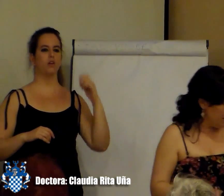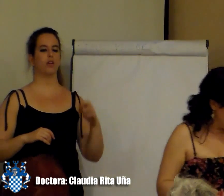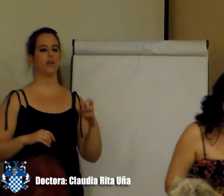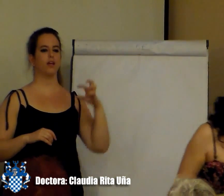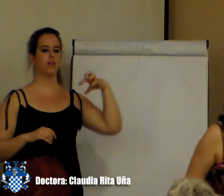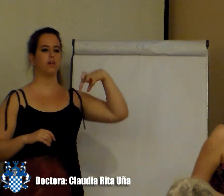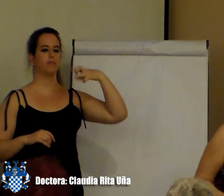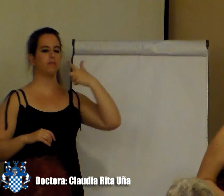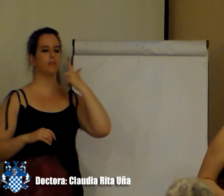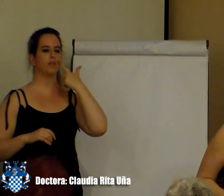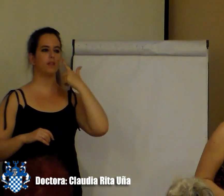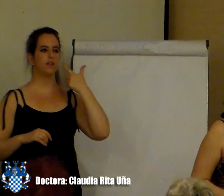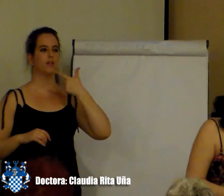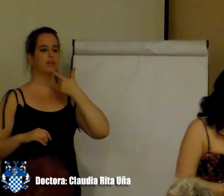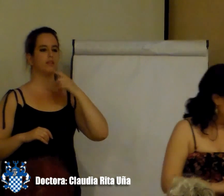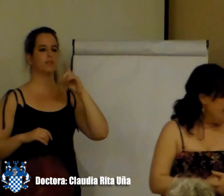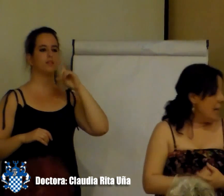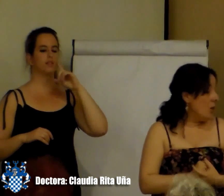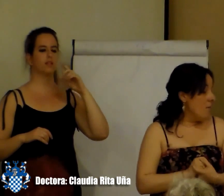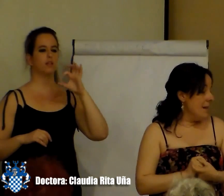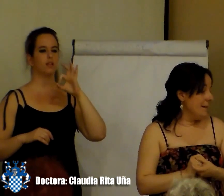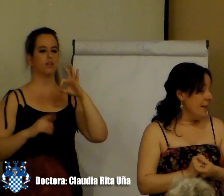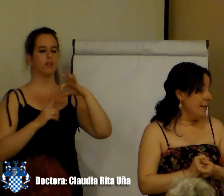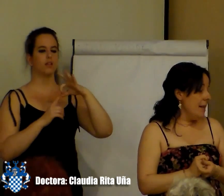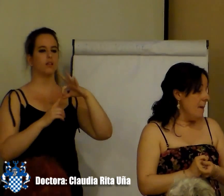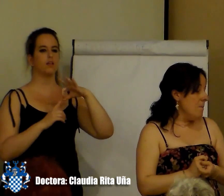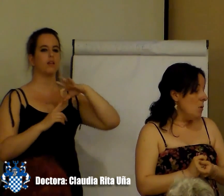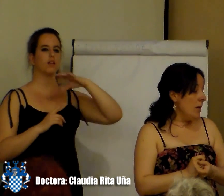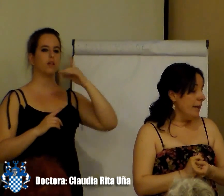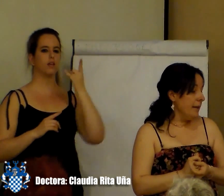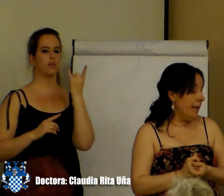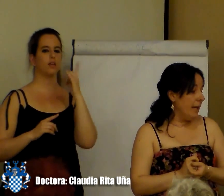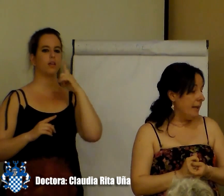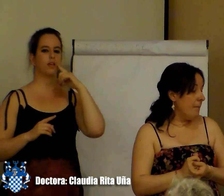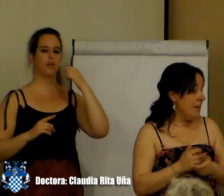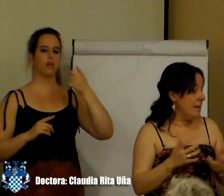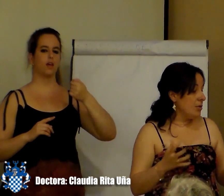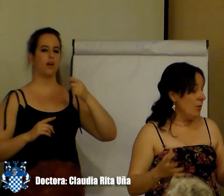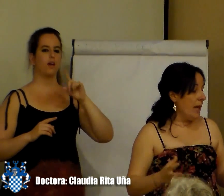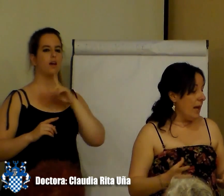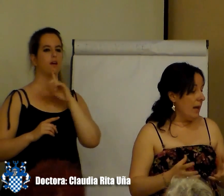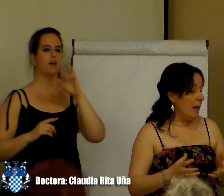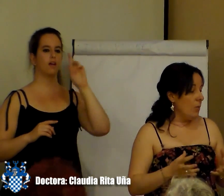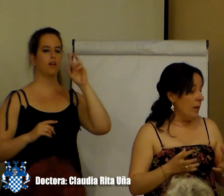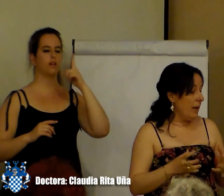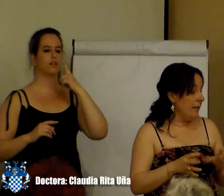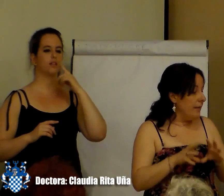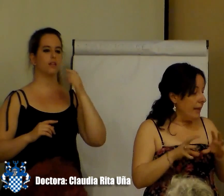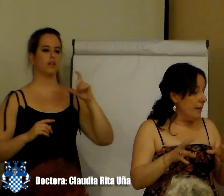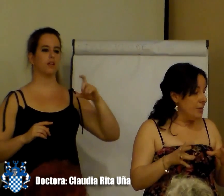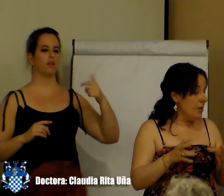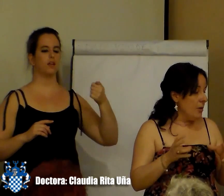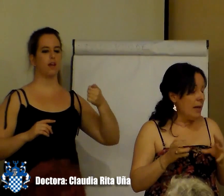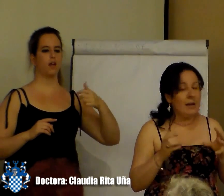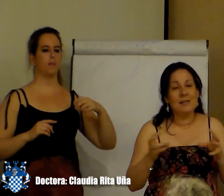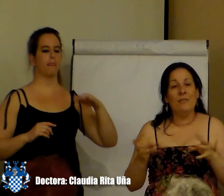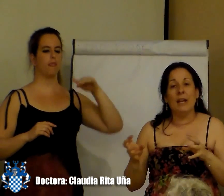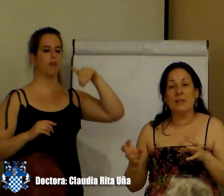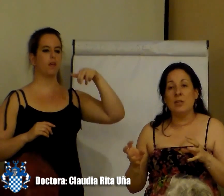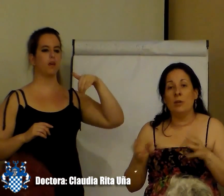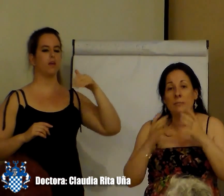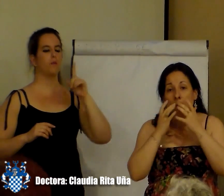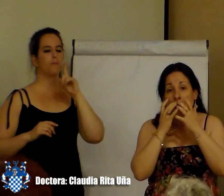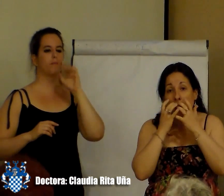psiquiátrica mayormente. En el 2007 Müller también hizo una descripción y